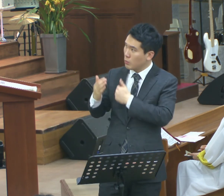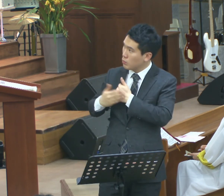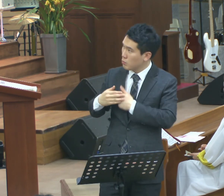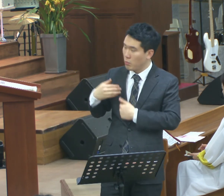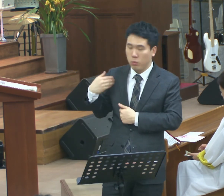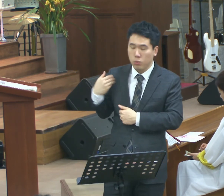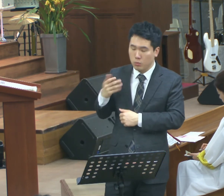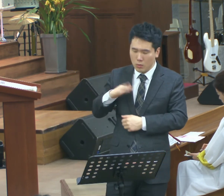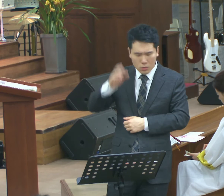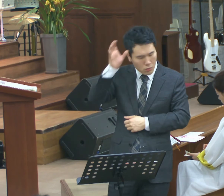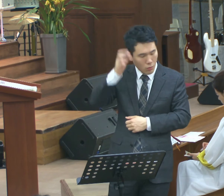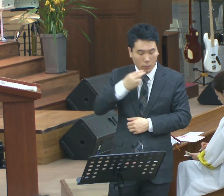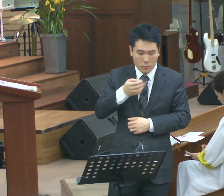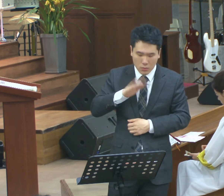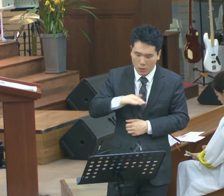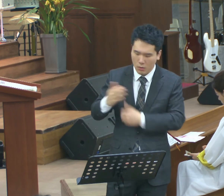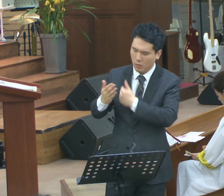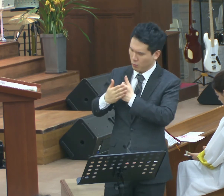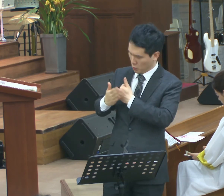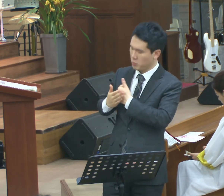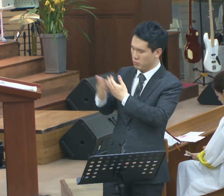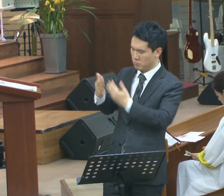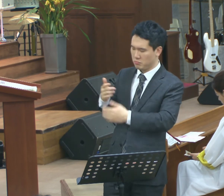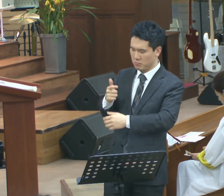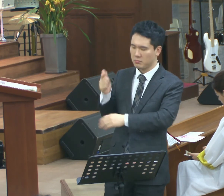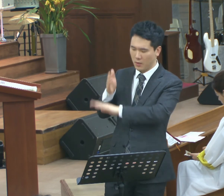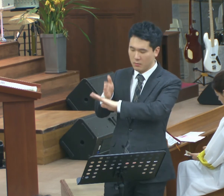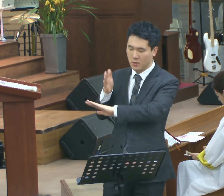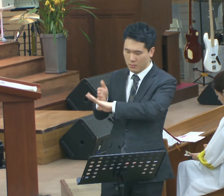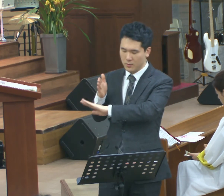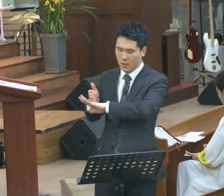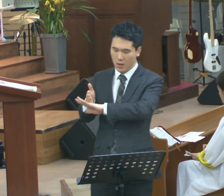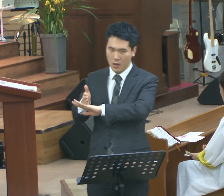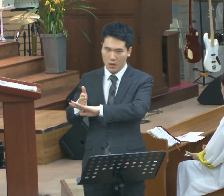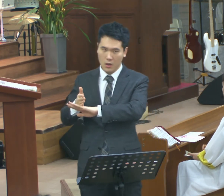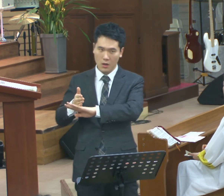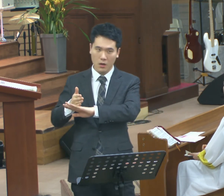이렇게 도와주실 줄 알았습니다, 너무 감사합니다, 이렇게 믿음으로 반응해야 돼요.